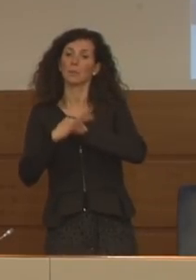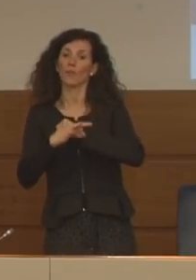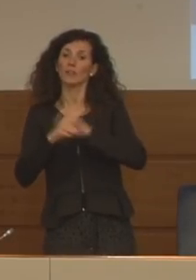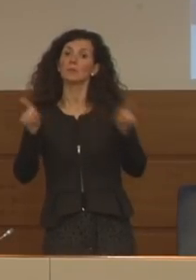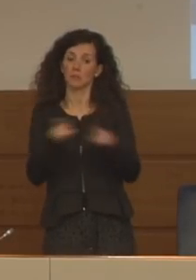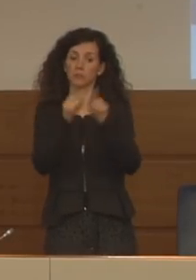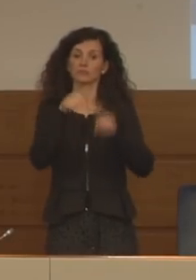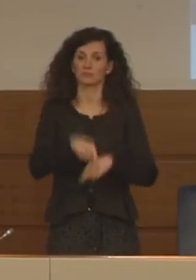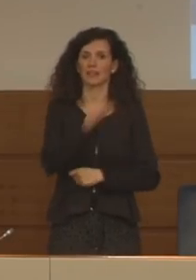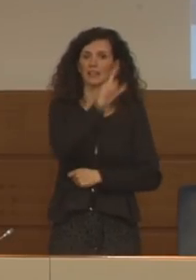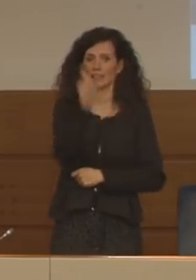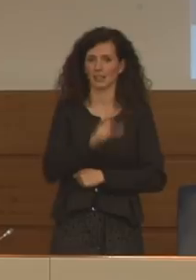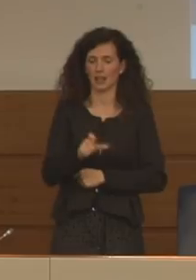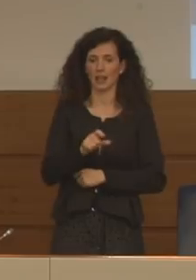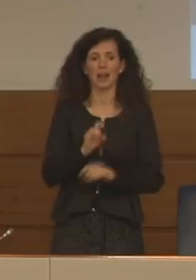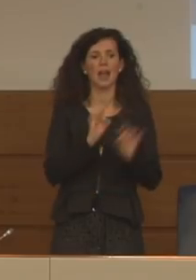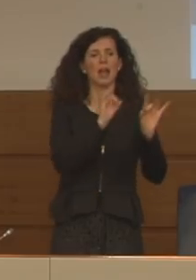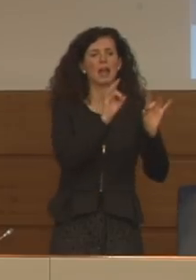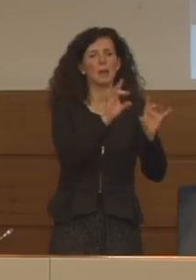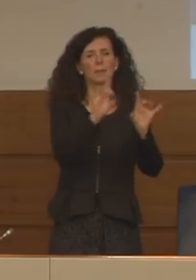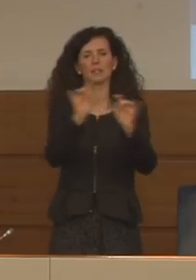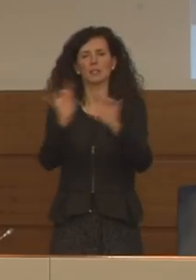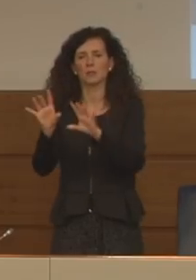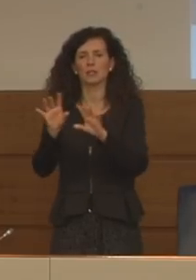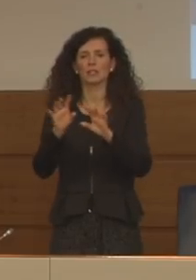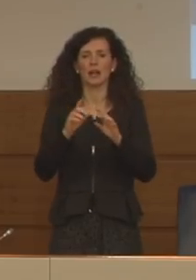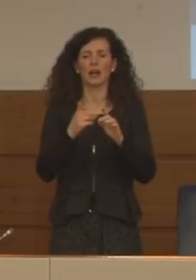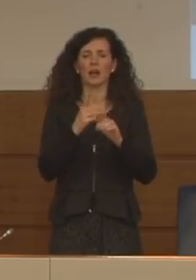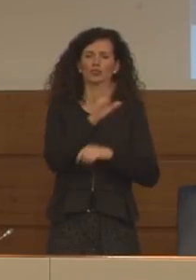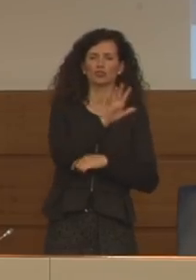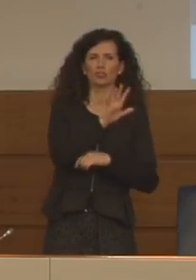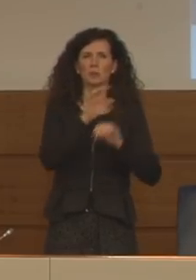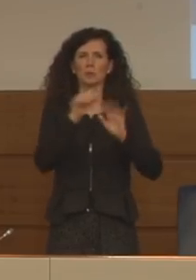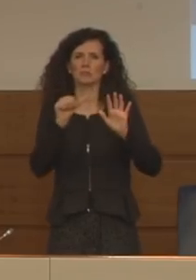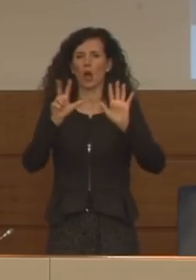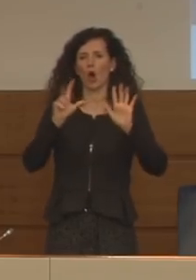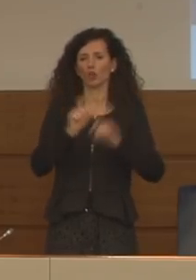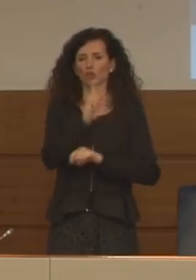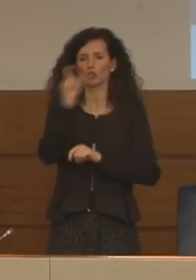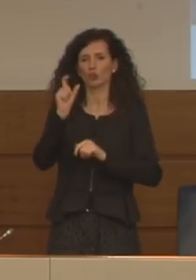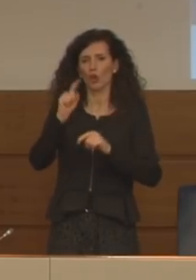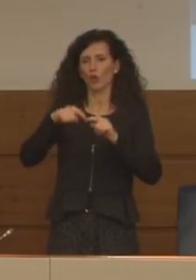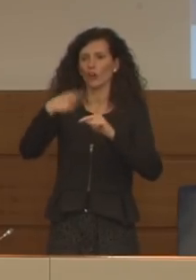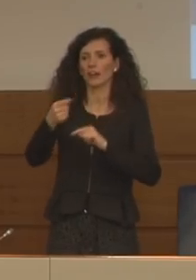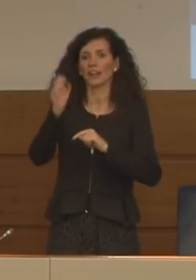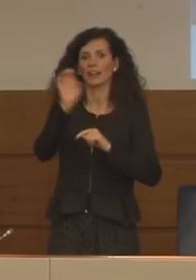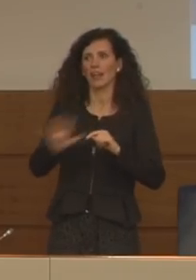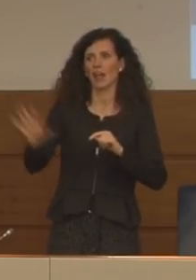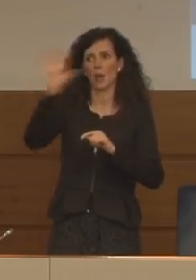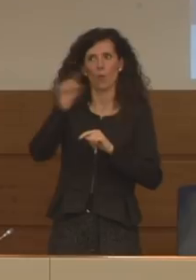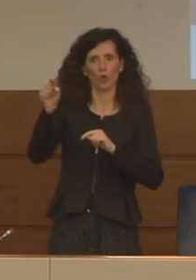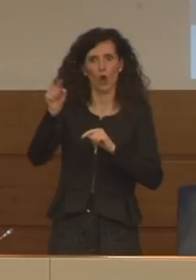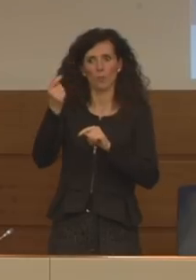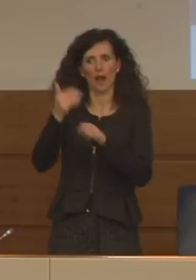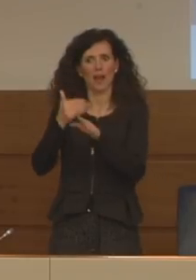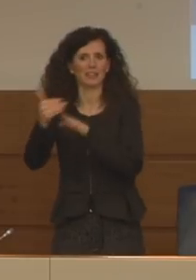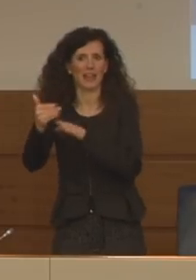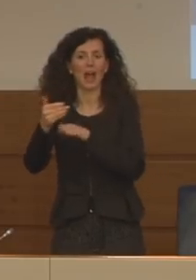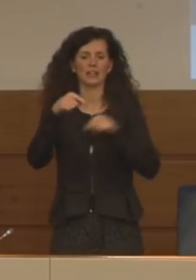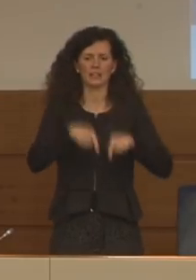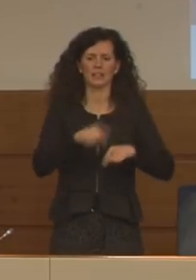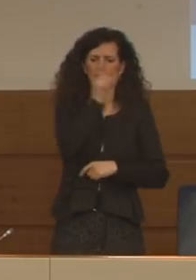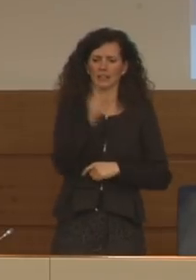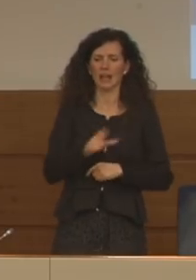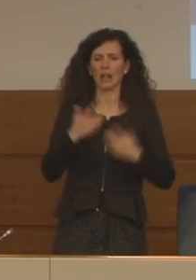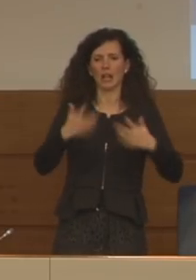italia l'epidemia segue di 58 giorni negli altri paesi quanto accaduto in italia quindi è evidente come l'italia sia